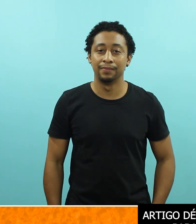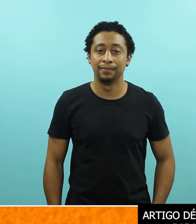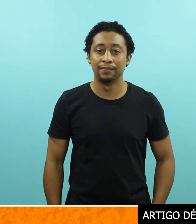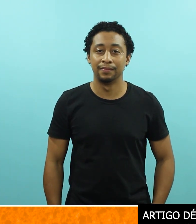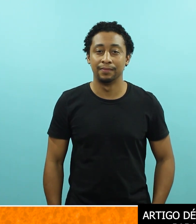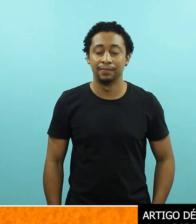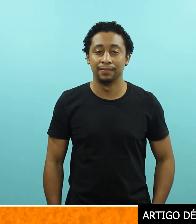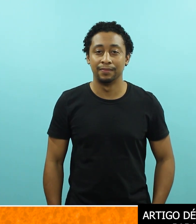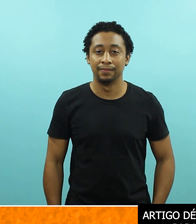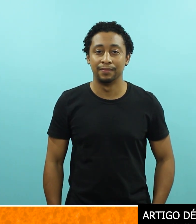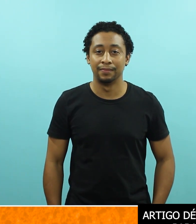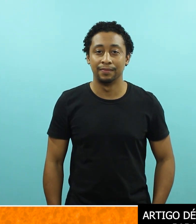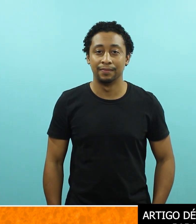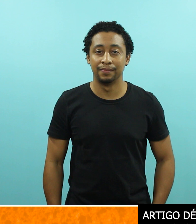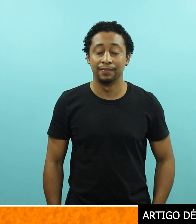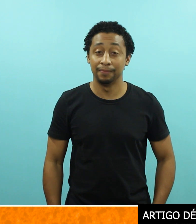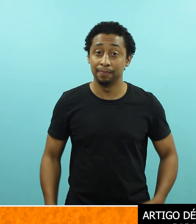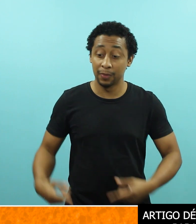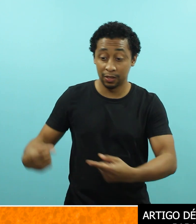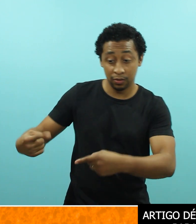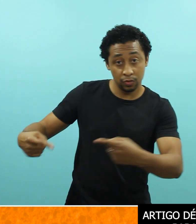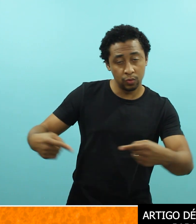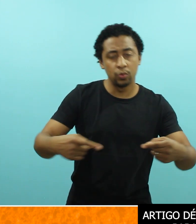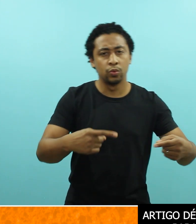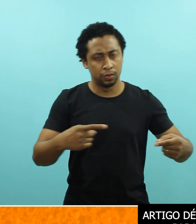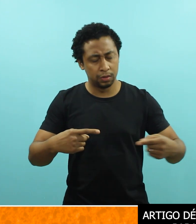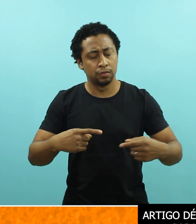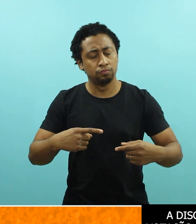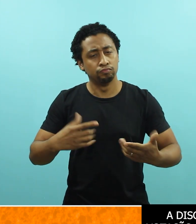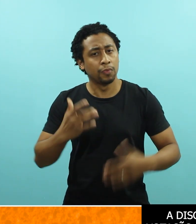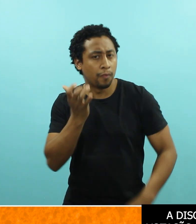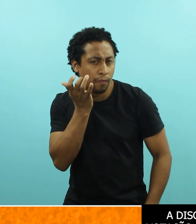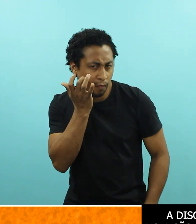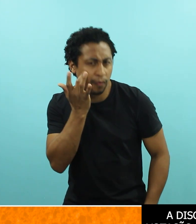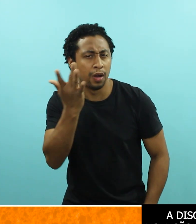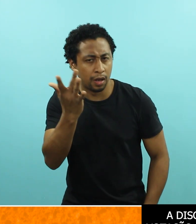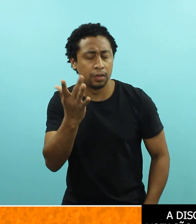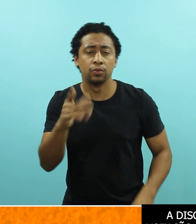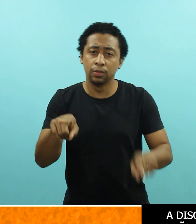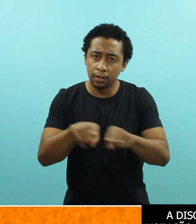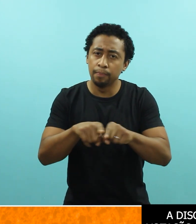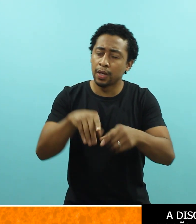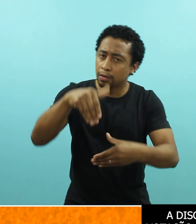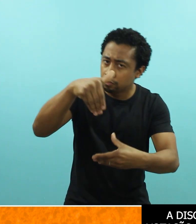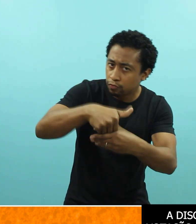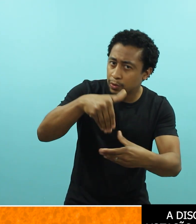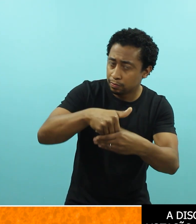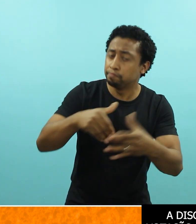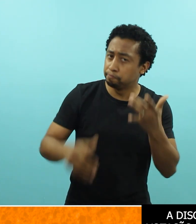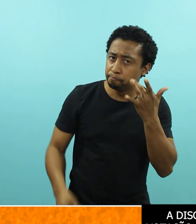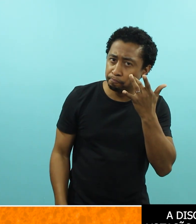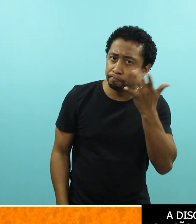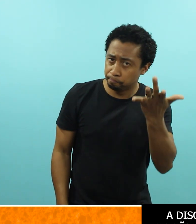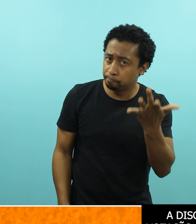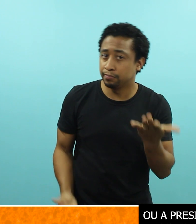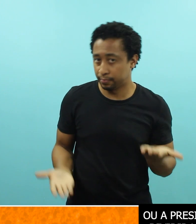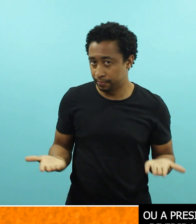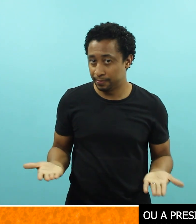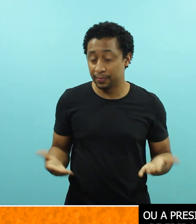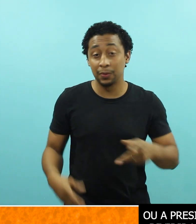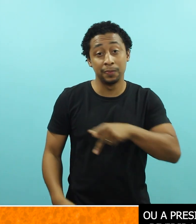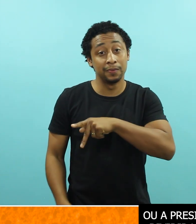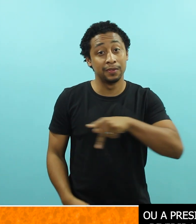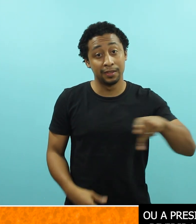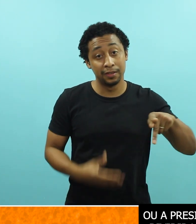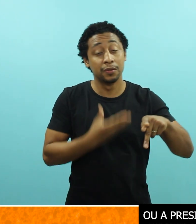Artigo 11º. Para facilitar a discussão ou votação, o presidente ou